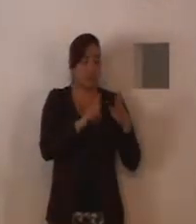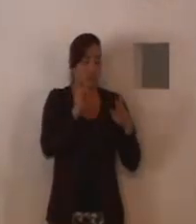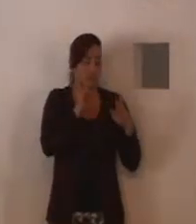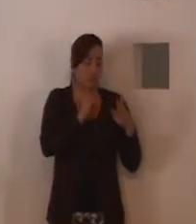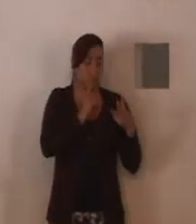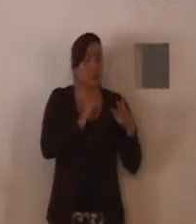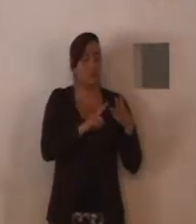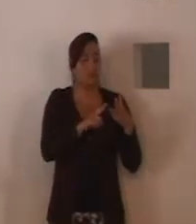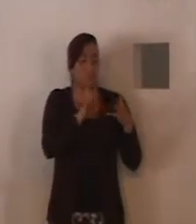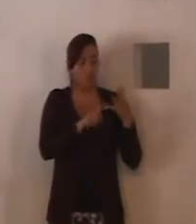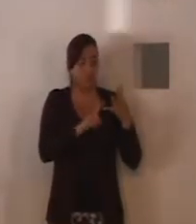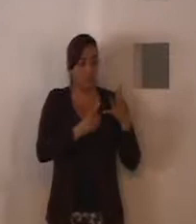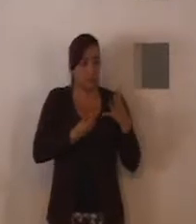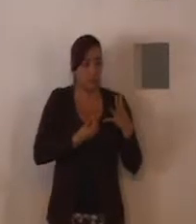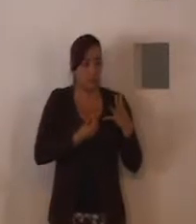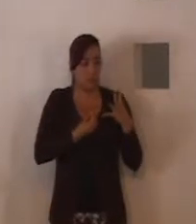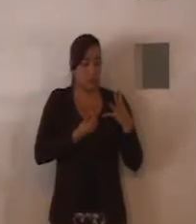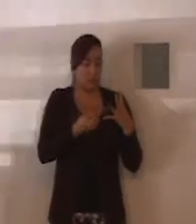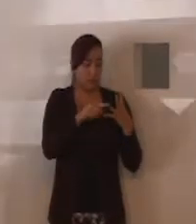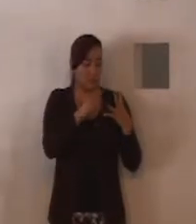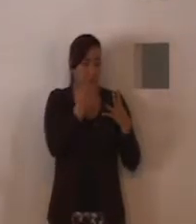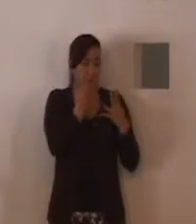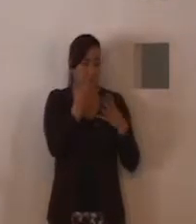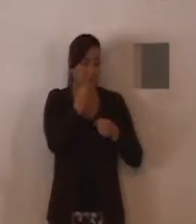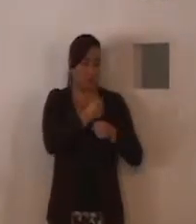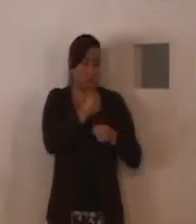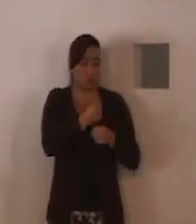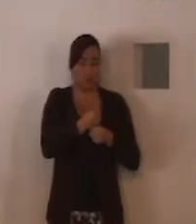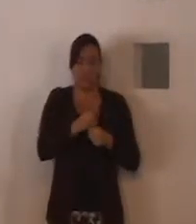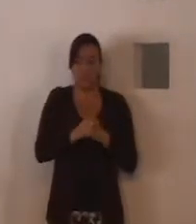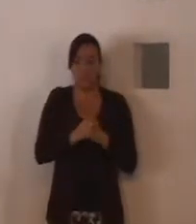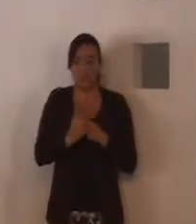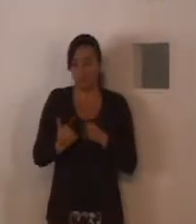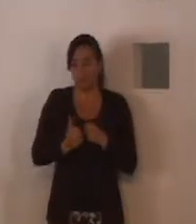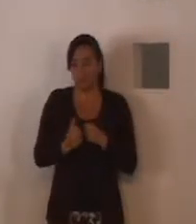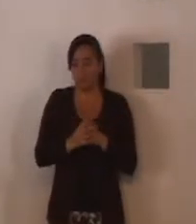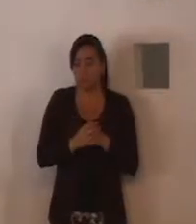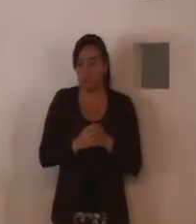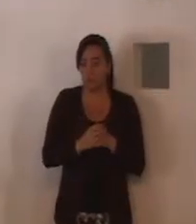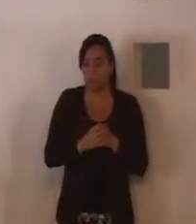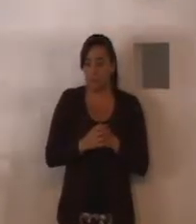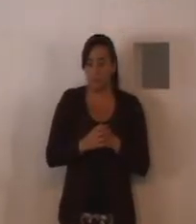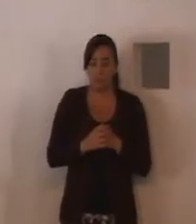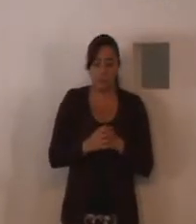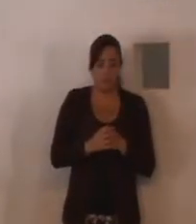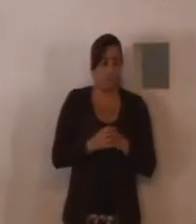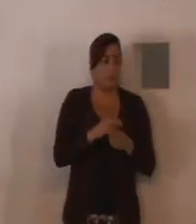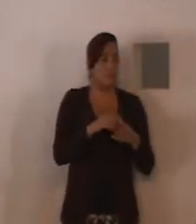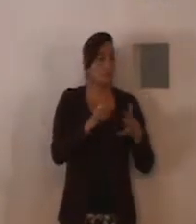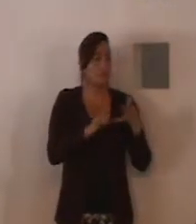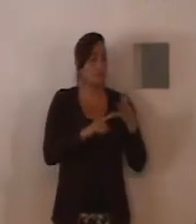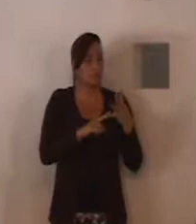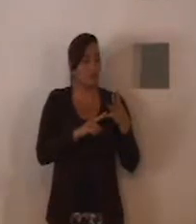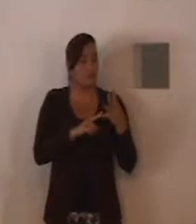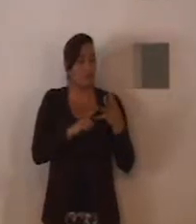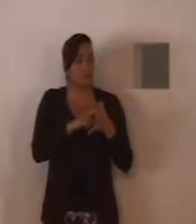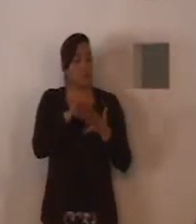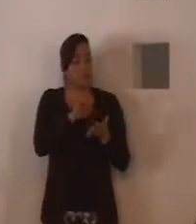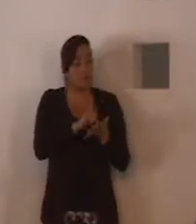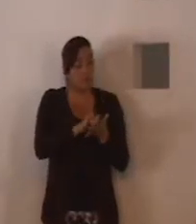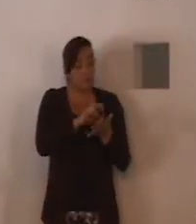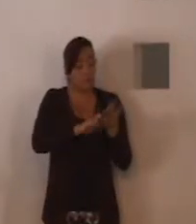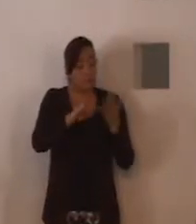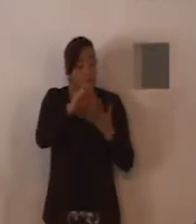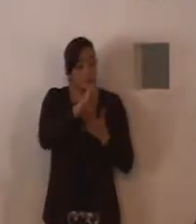auditiva y el autismo con un promedio de 4 trabajos. Y enseguida tendríamos en el